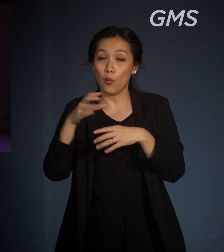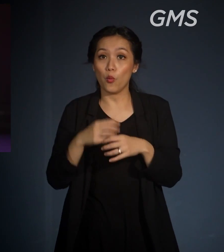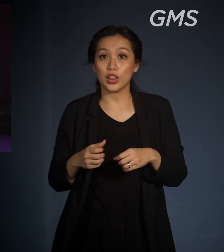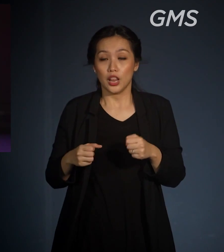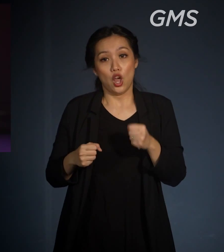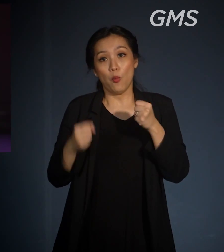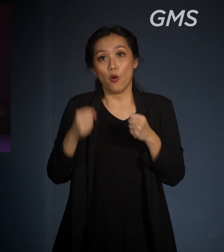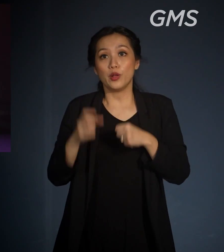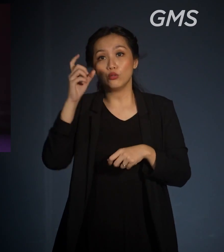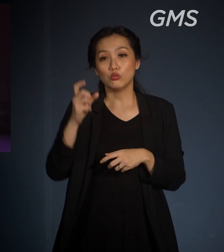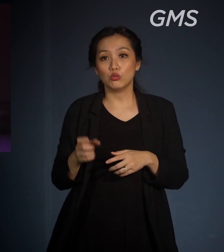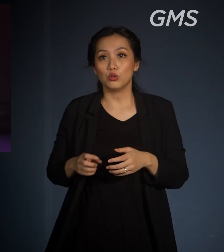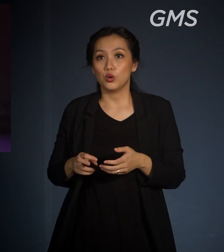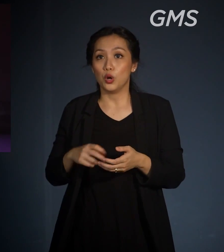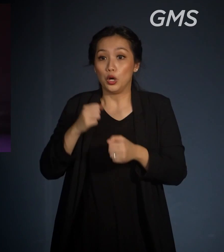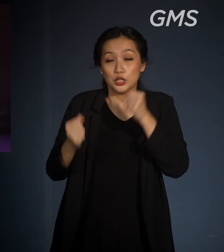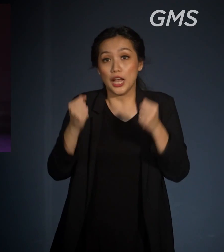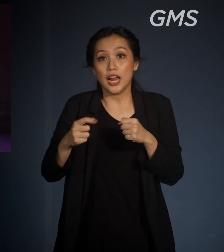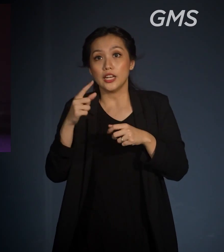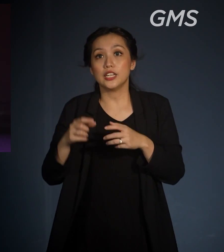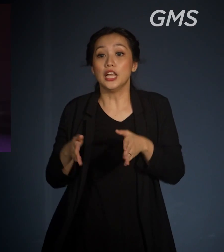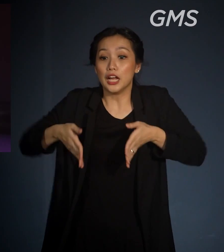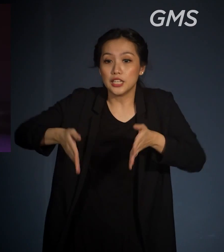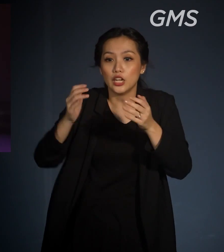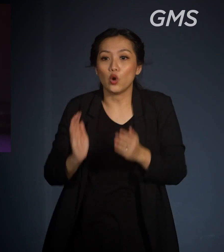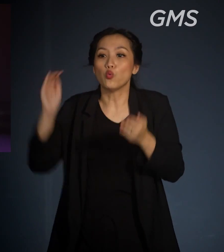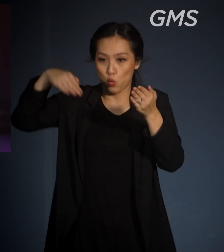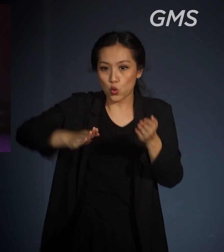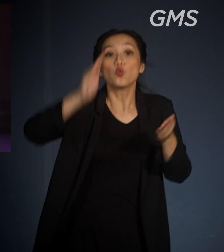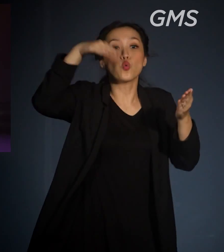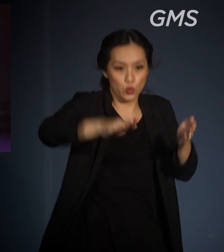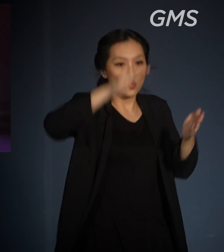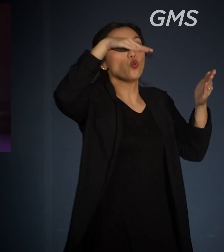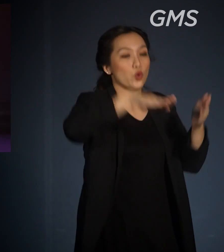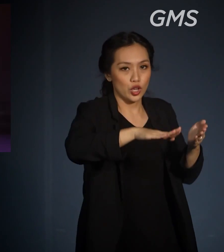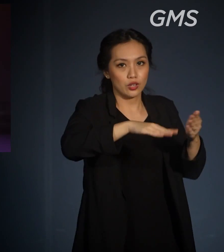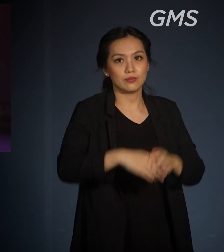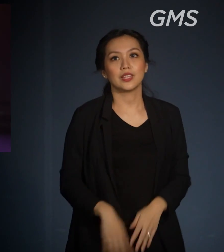off-road. Yang satu itu jalanan aspal, yang satu jalanan